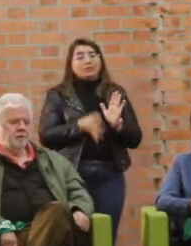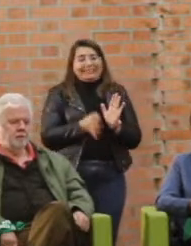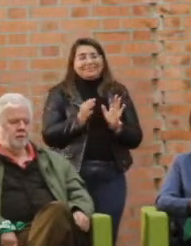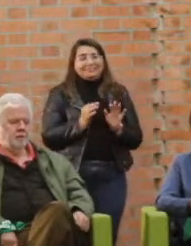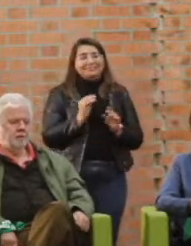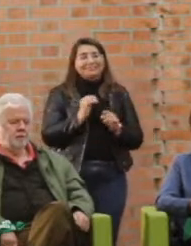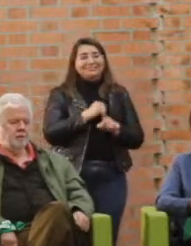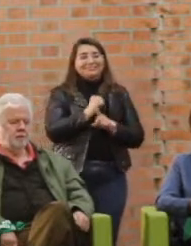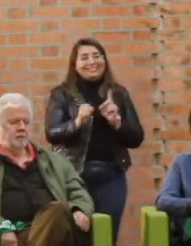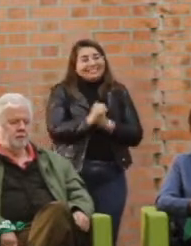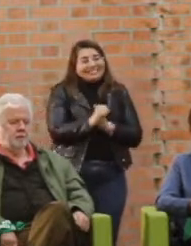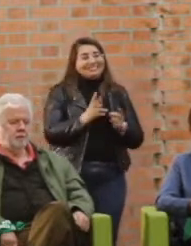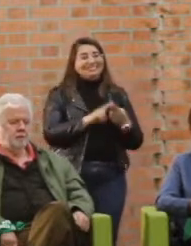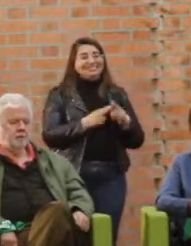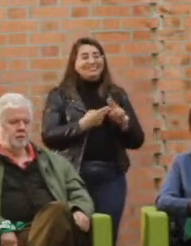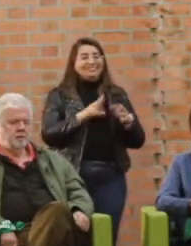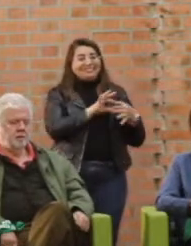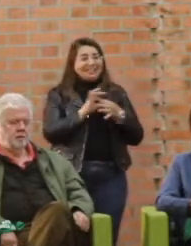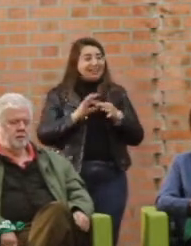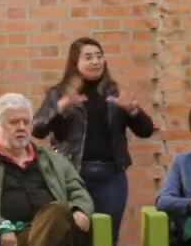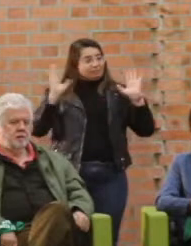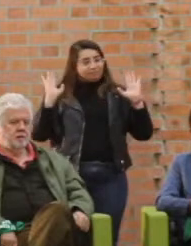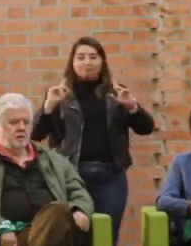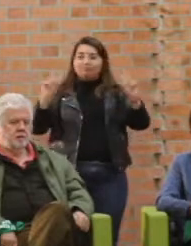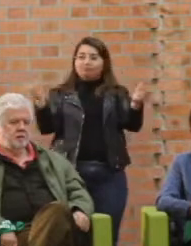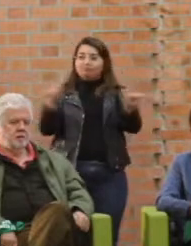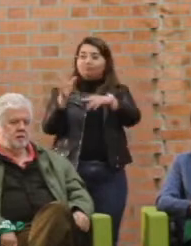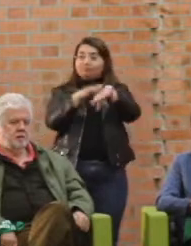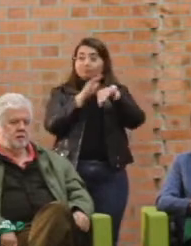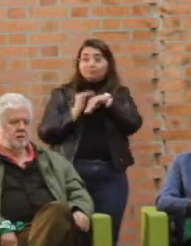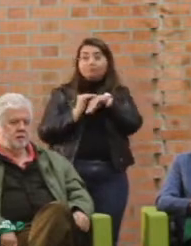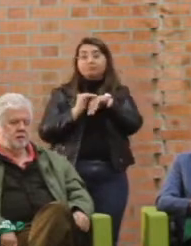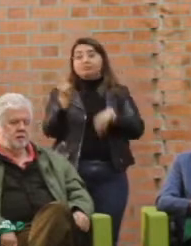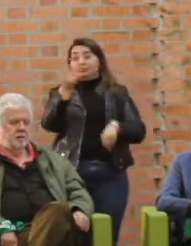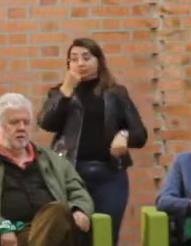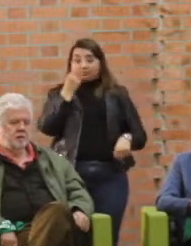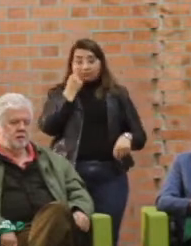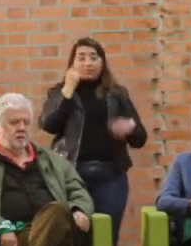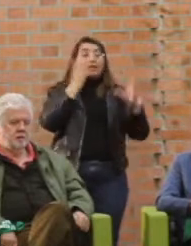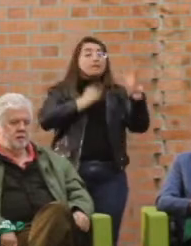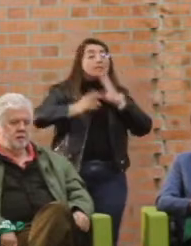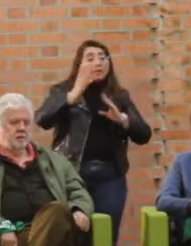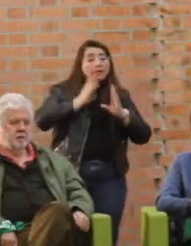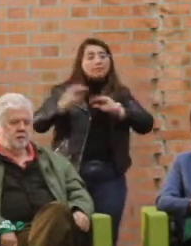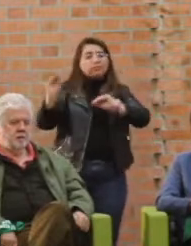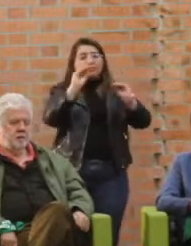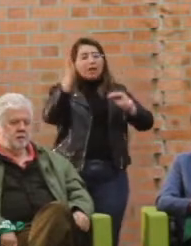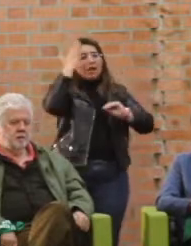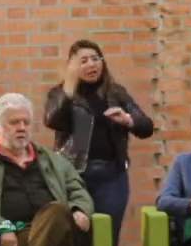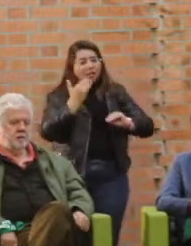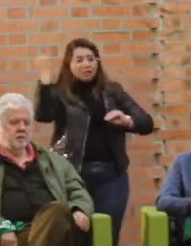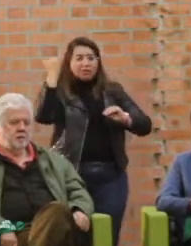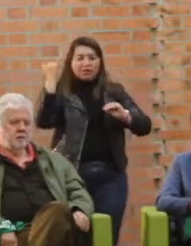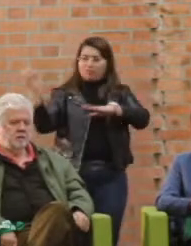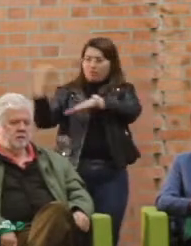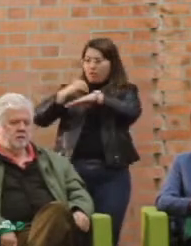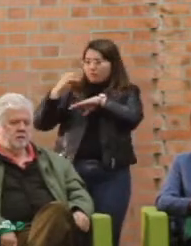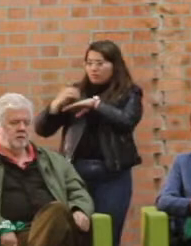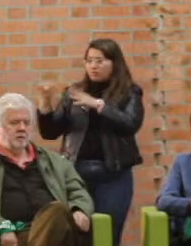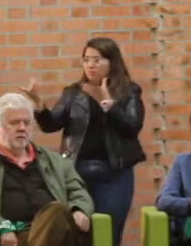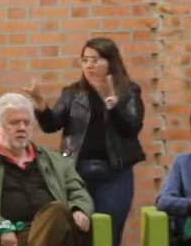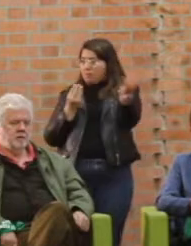un premio de este tipo permite visibilizar experiencias académicas organizativas